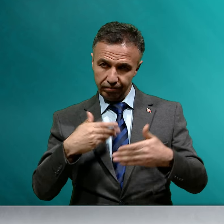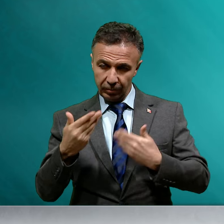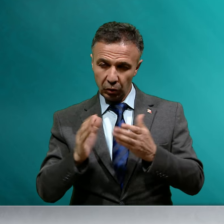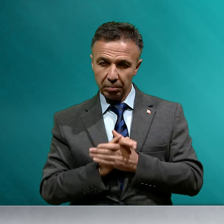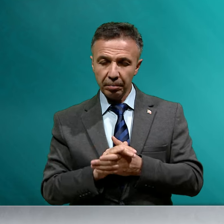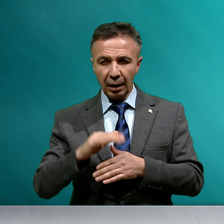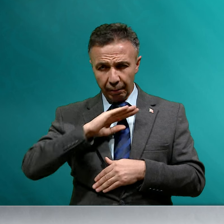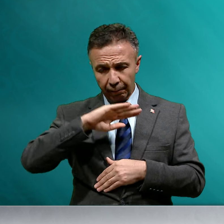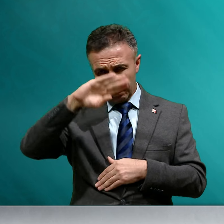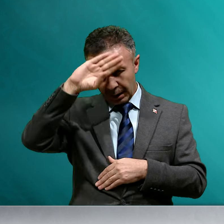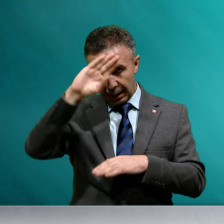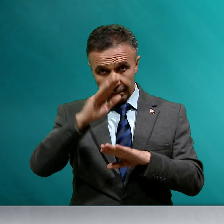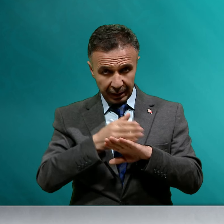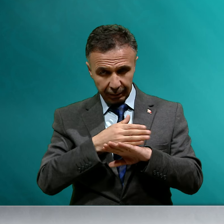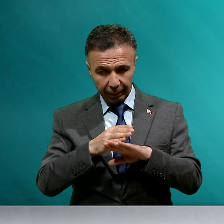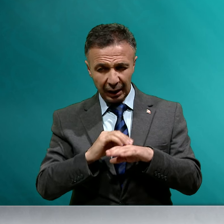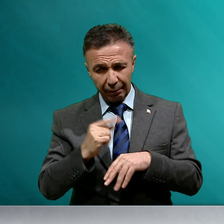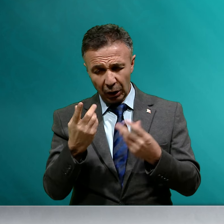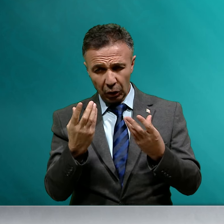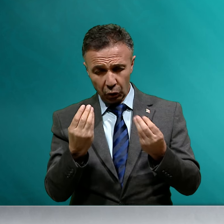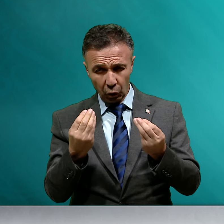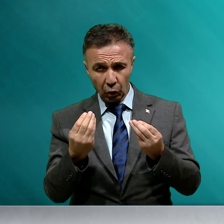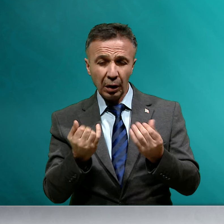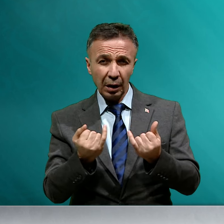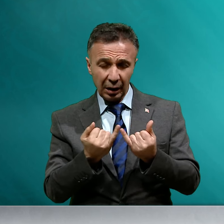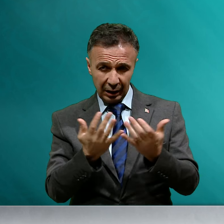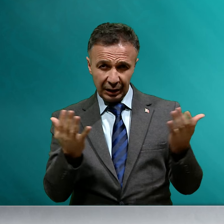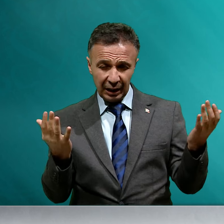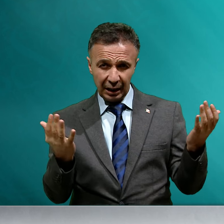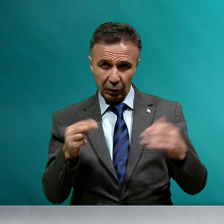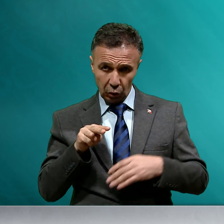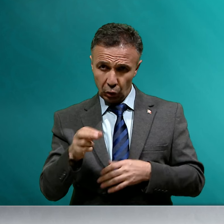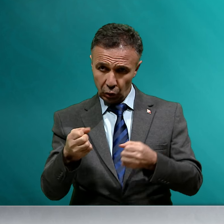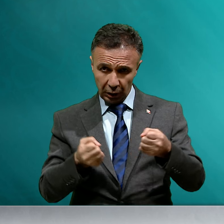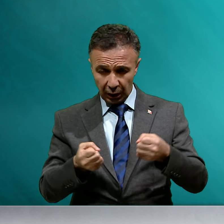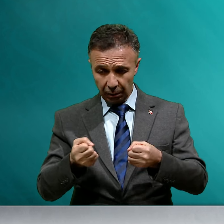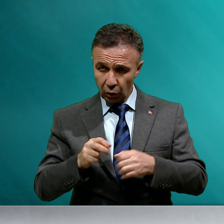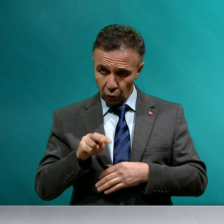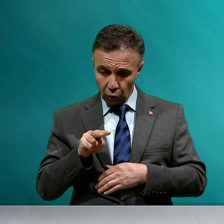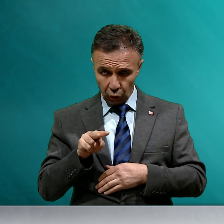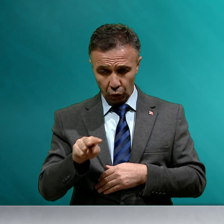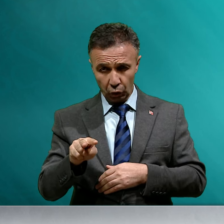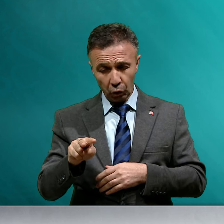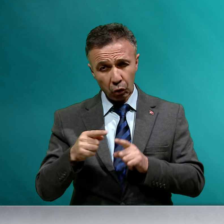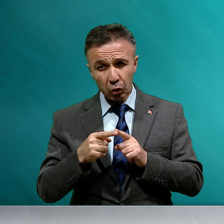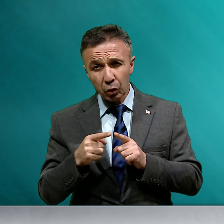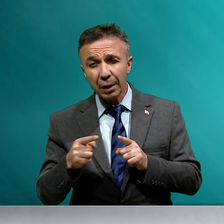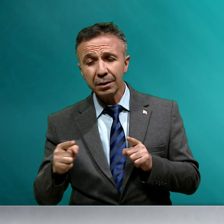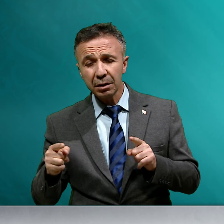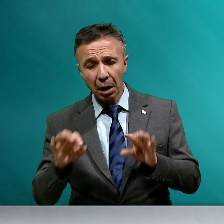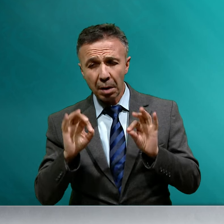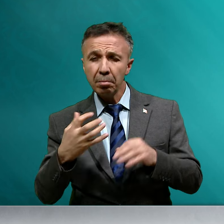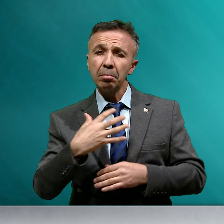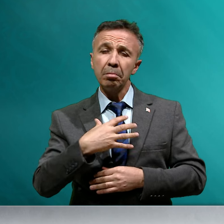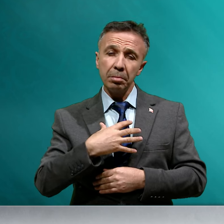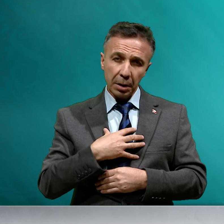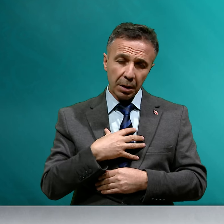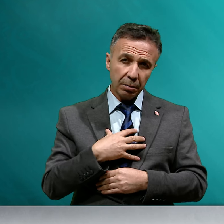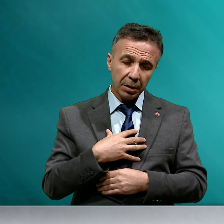bayram vesilesiyle birçok kardeşimiz yolculuğa çıkacak. Yolculuk boyunca hem